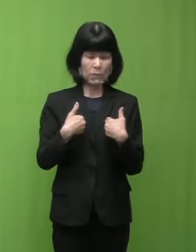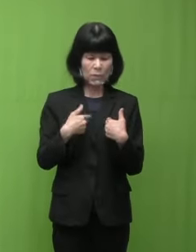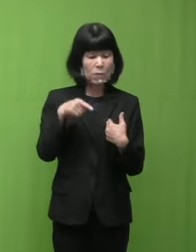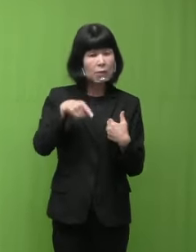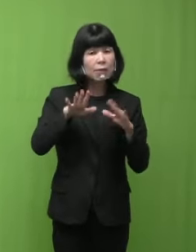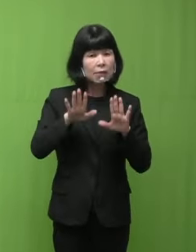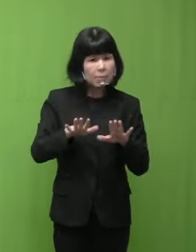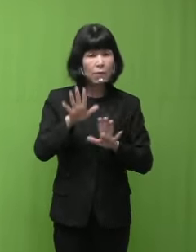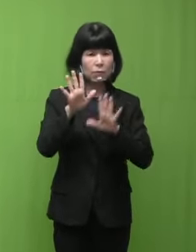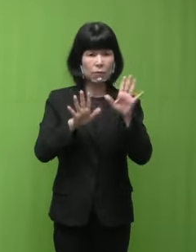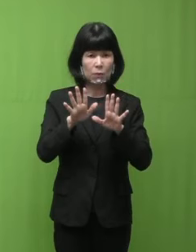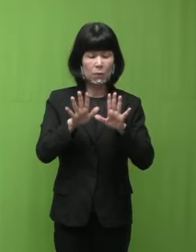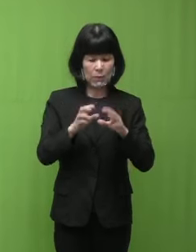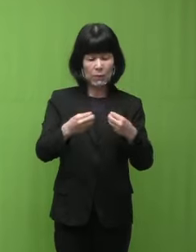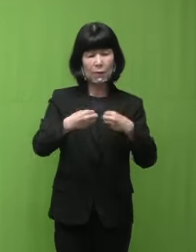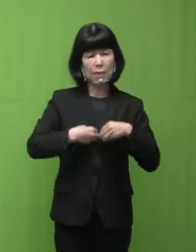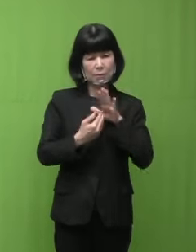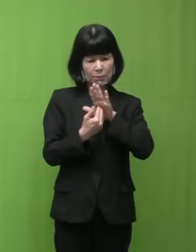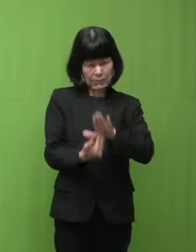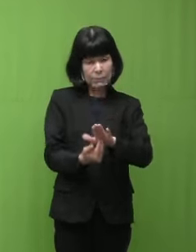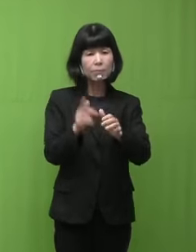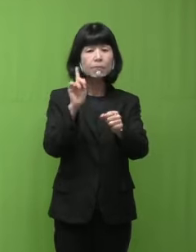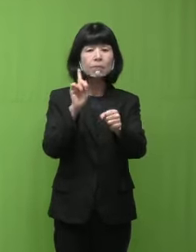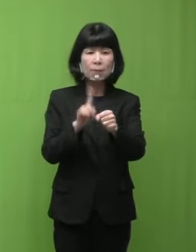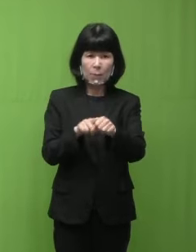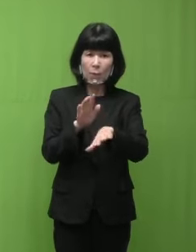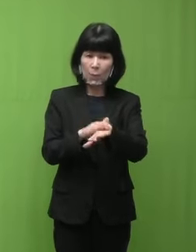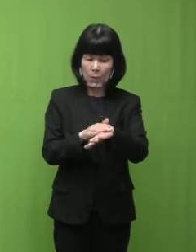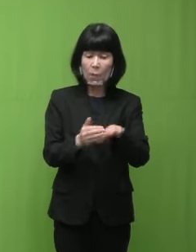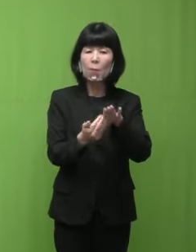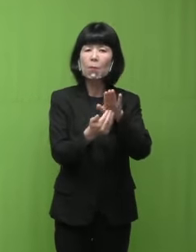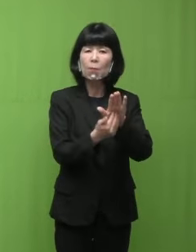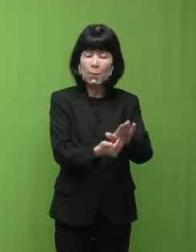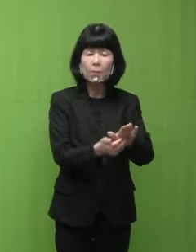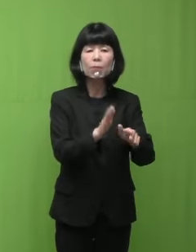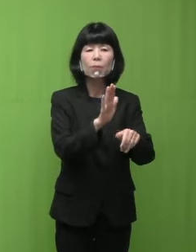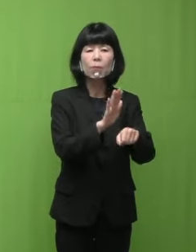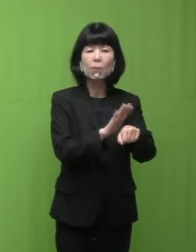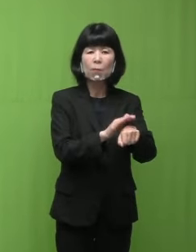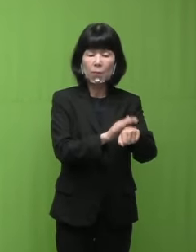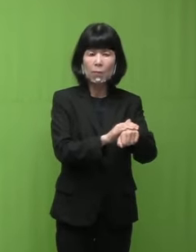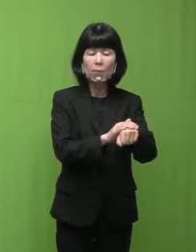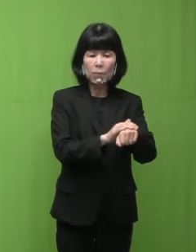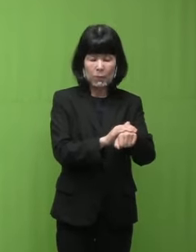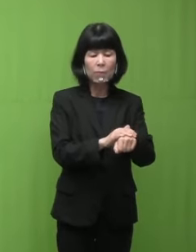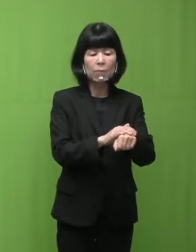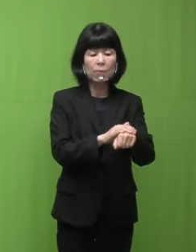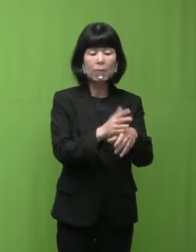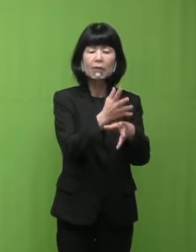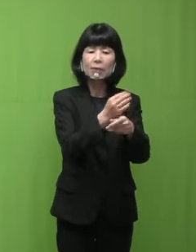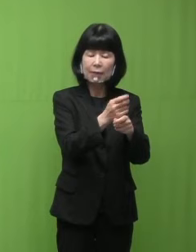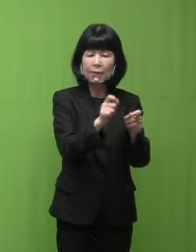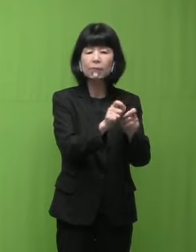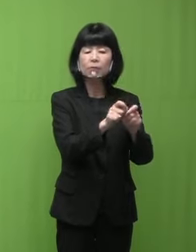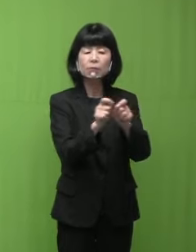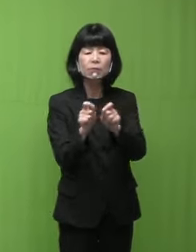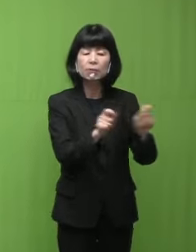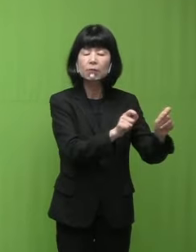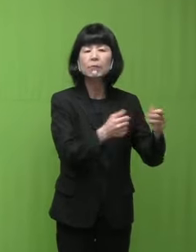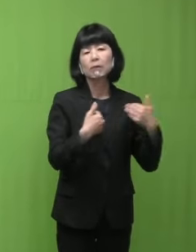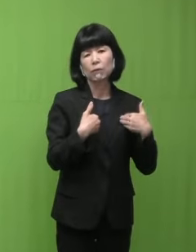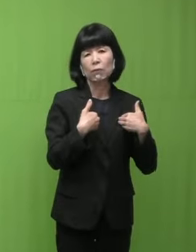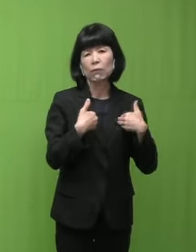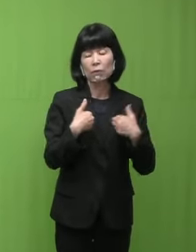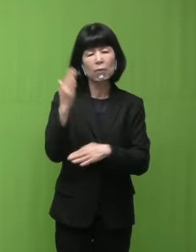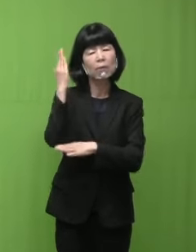状況なが完成塩を抑え込むためには満永某所充填措置の延長が必要であると考え政府